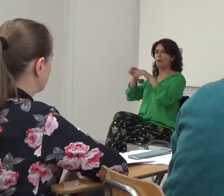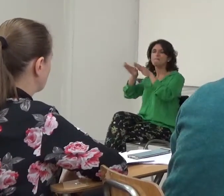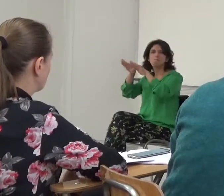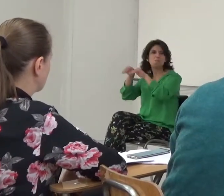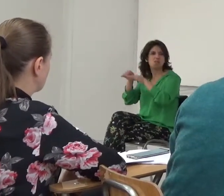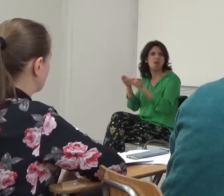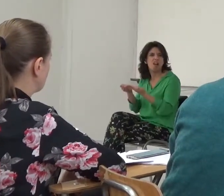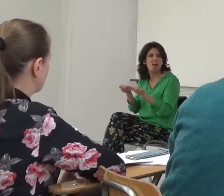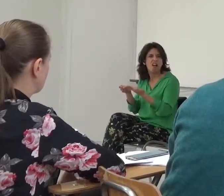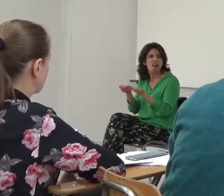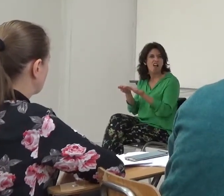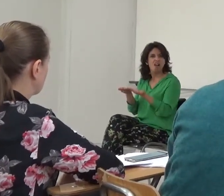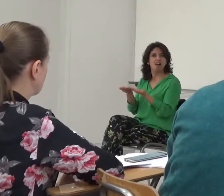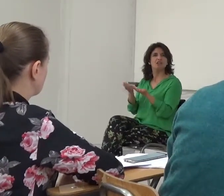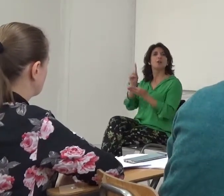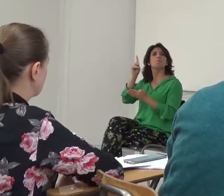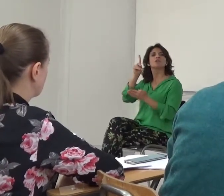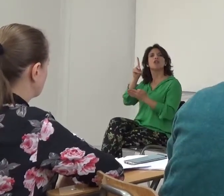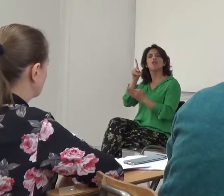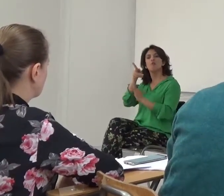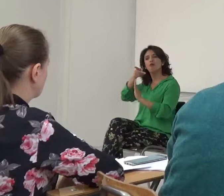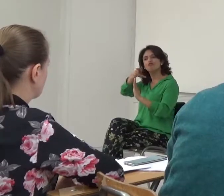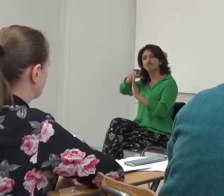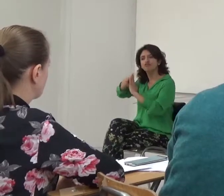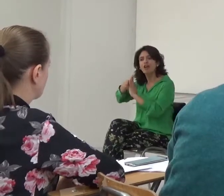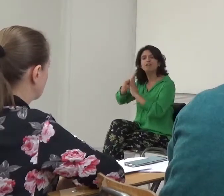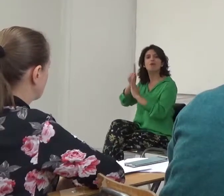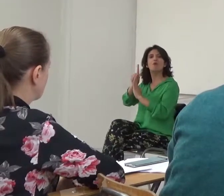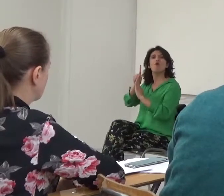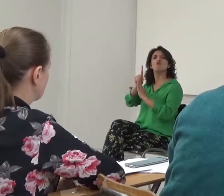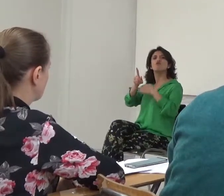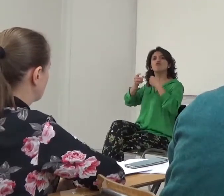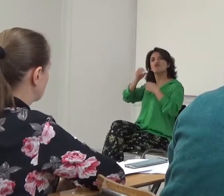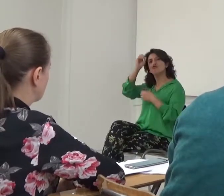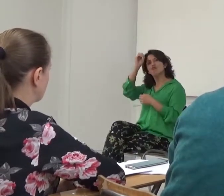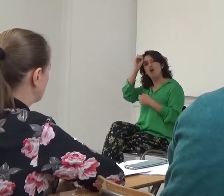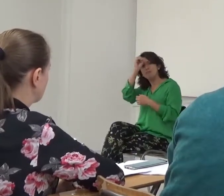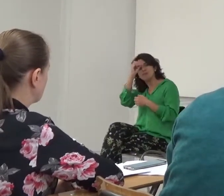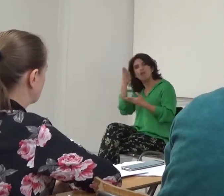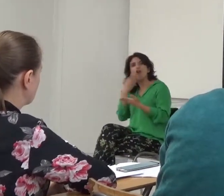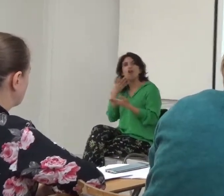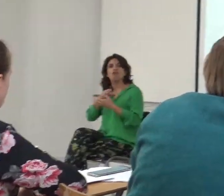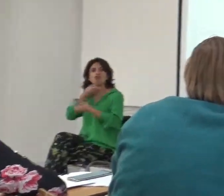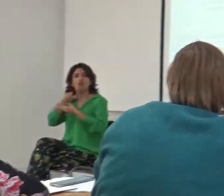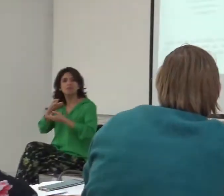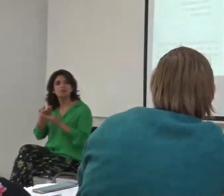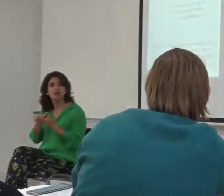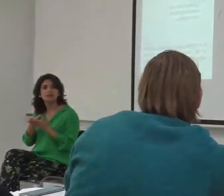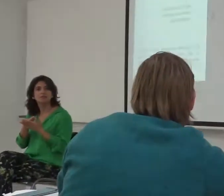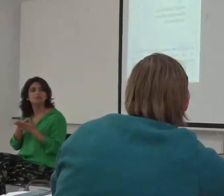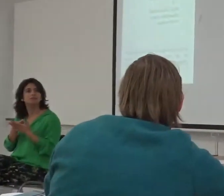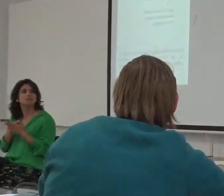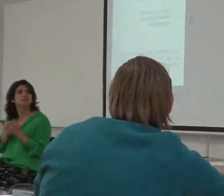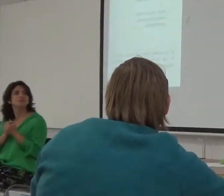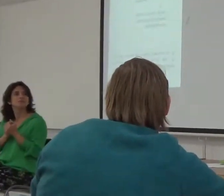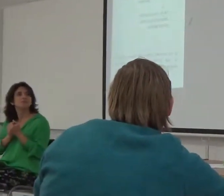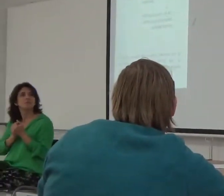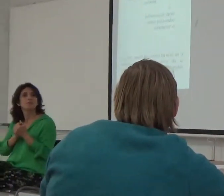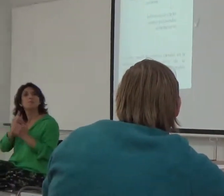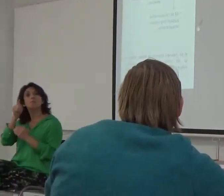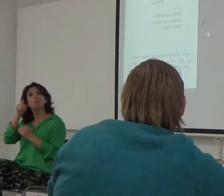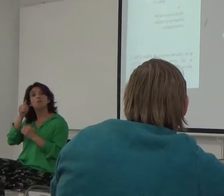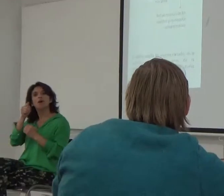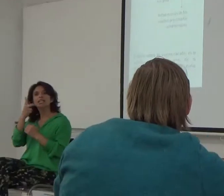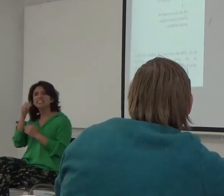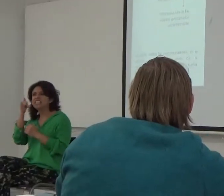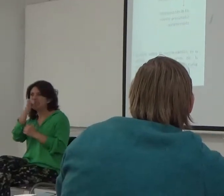son interrumpidos por un comentario relativo en este caso a una resolución? Por respeto al tiempo vamos a mostrar solamente un video